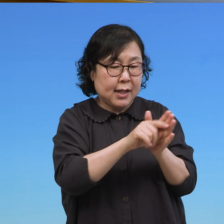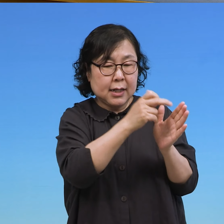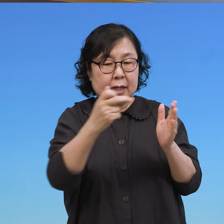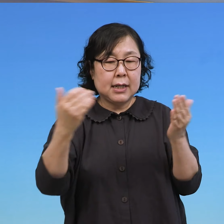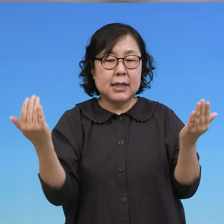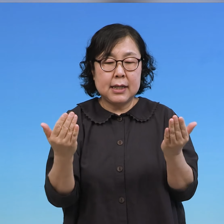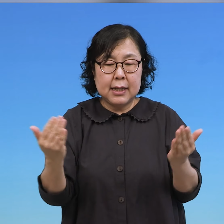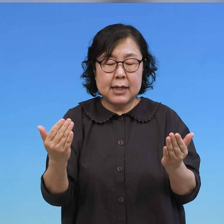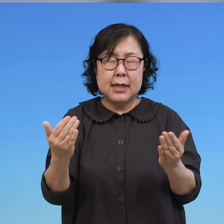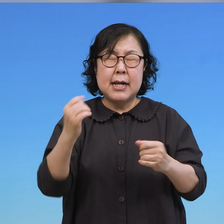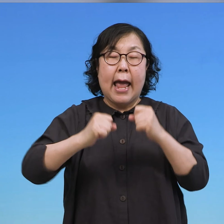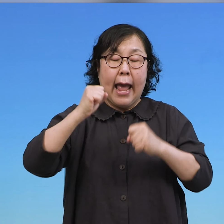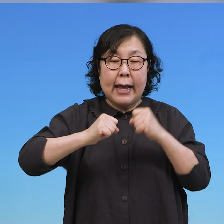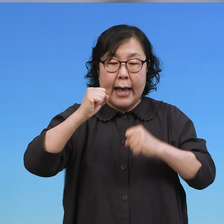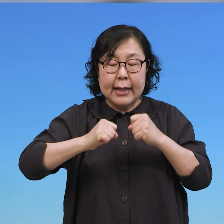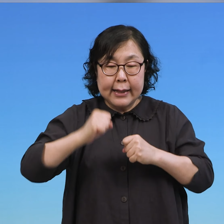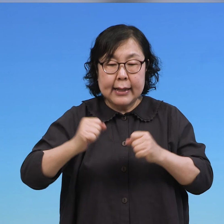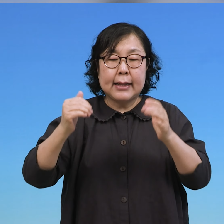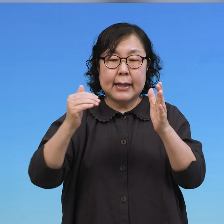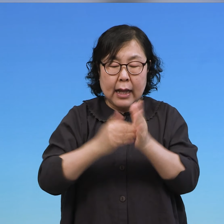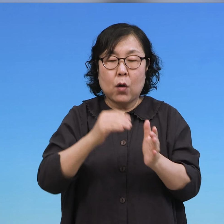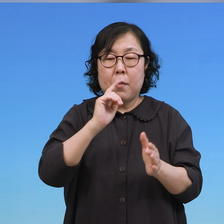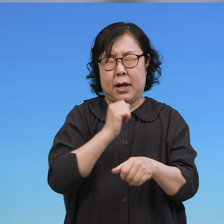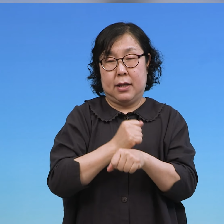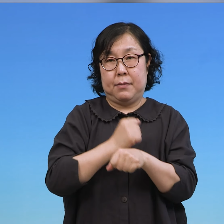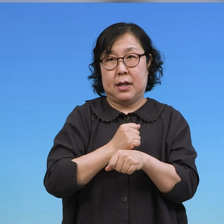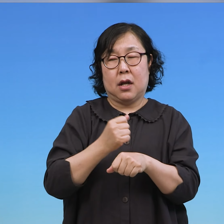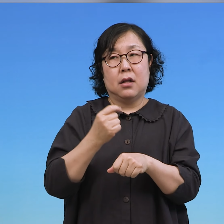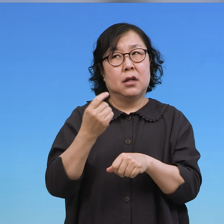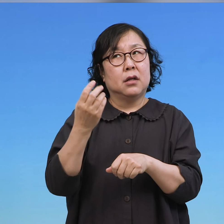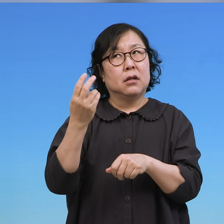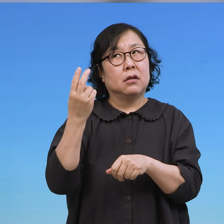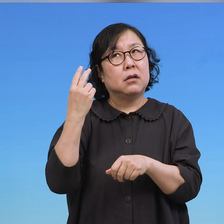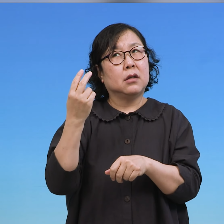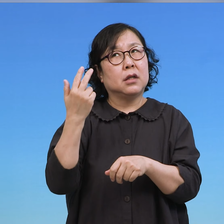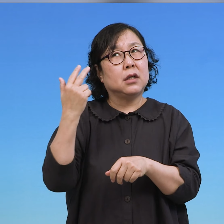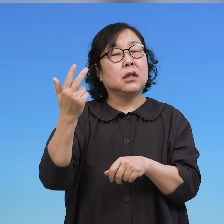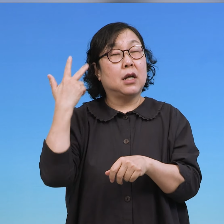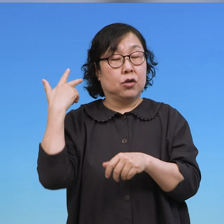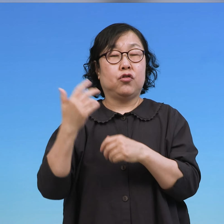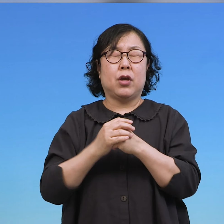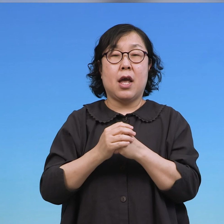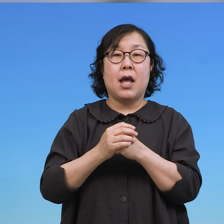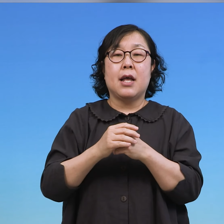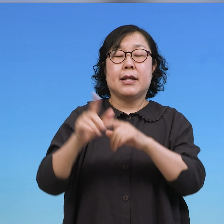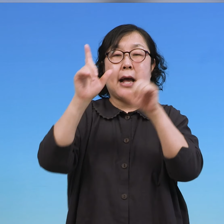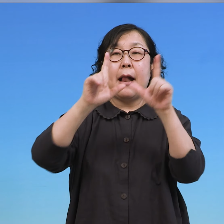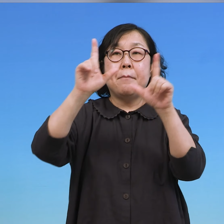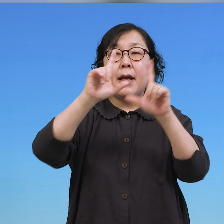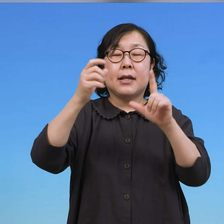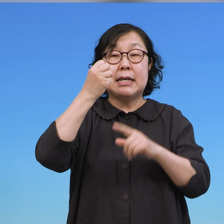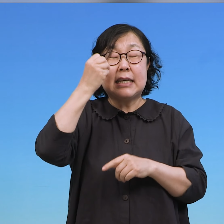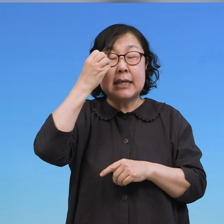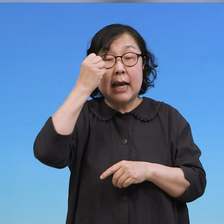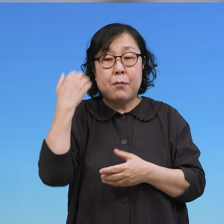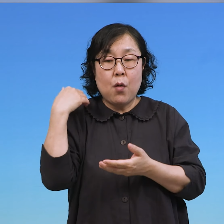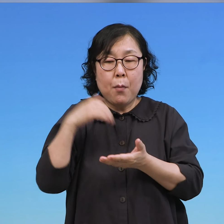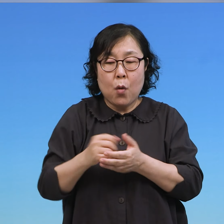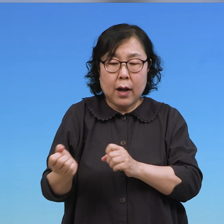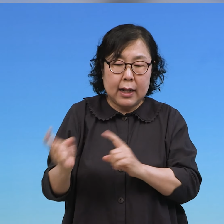설교에서 이 인생이 경이로움을 회복하는 것이 얼마나 행복의 중요한 요소인지 모른다고 말씀드렸는데,